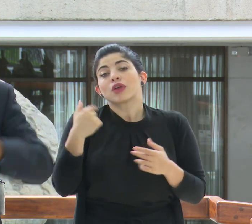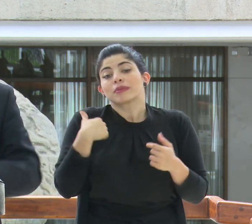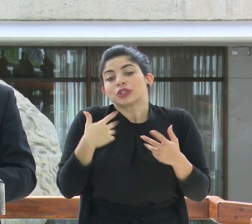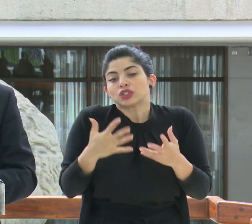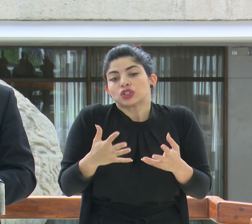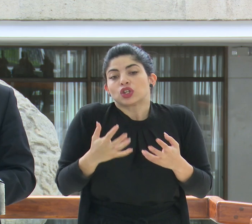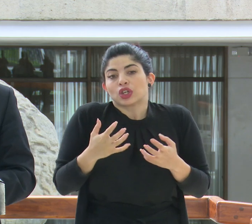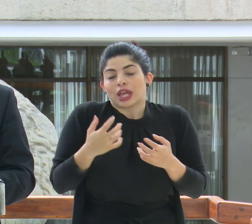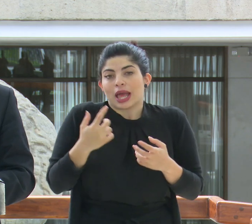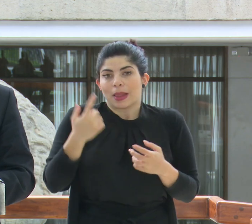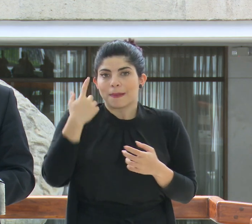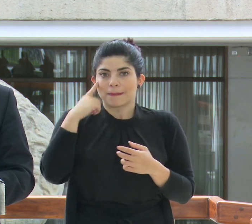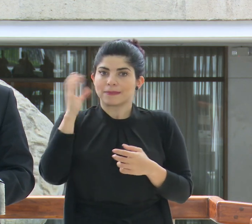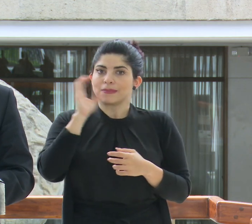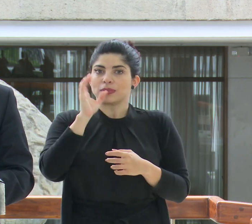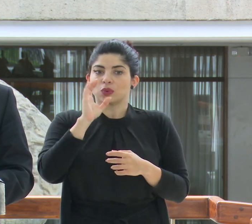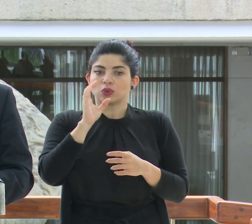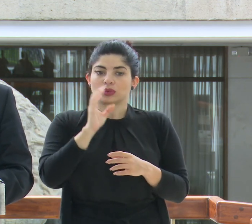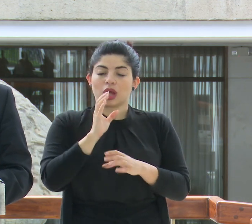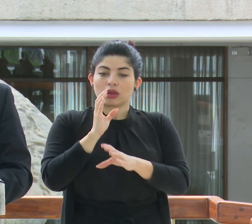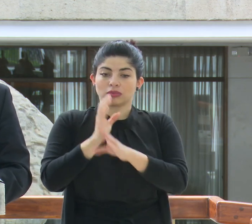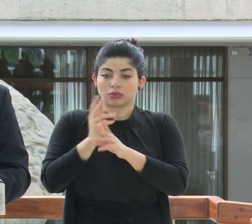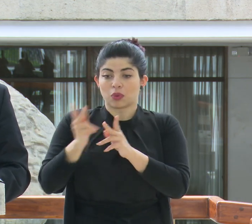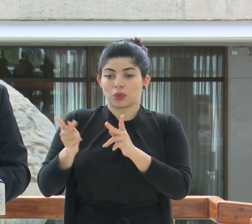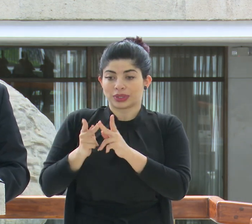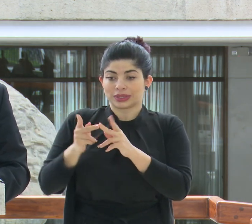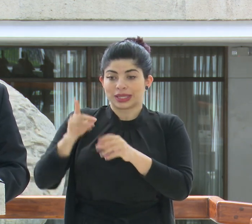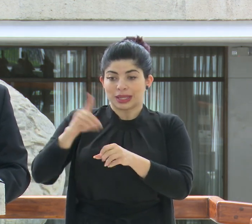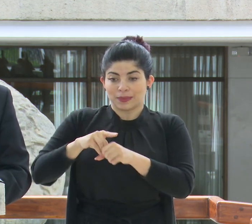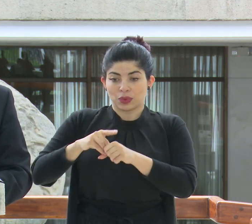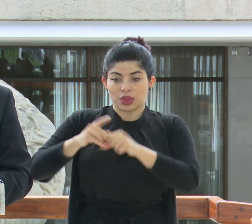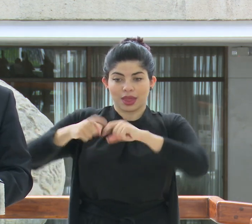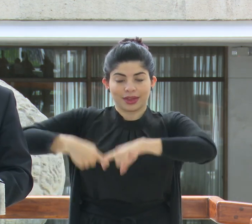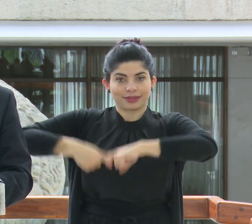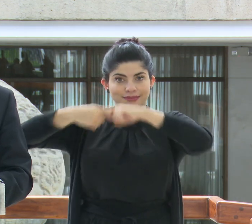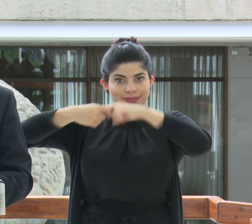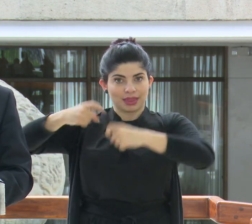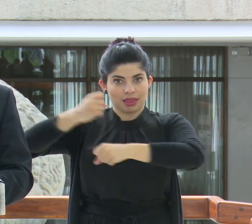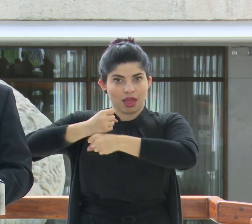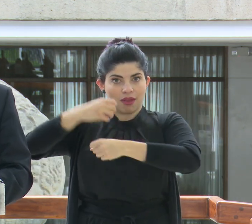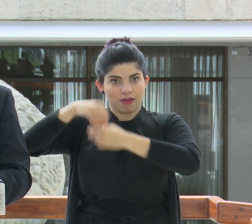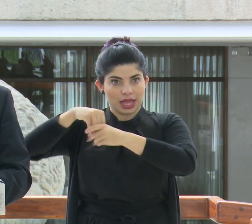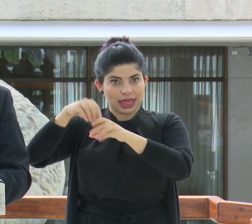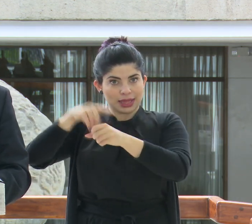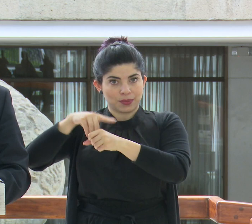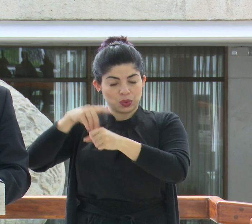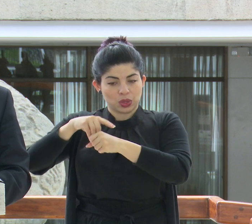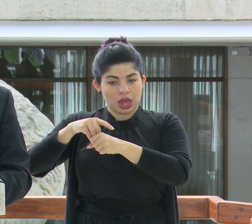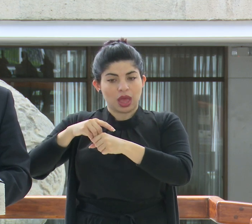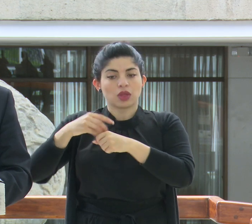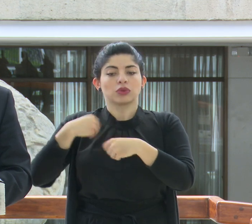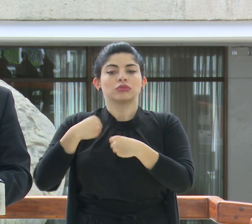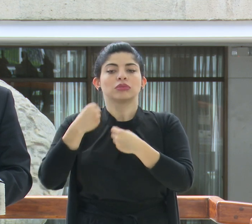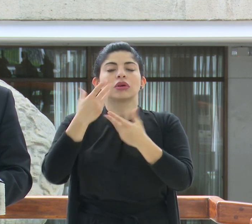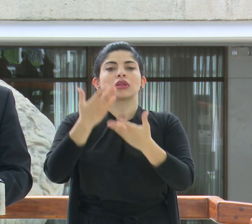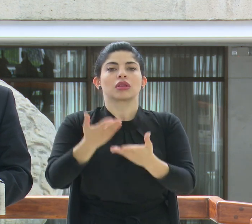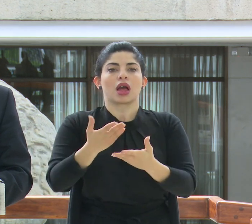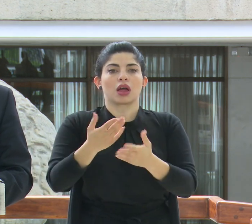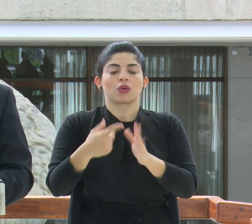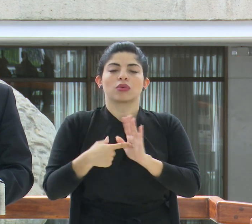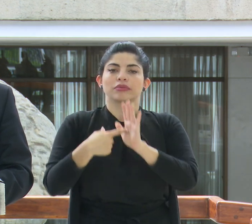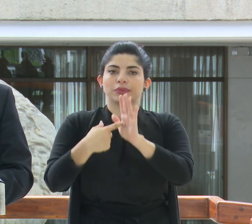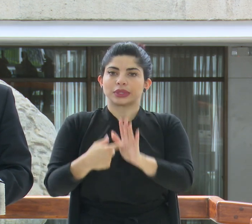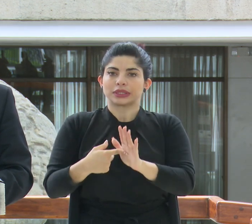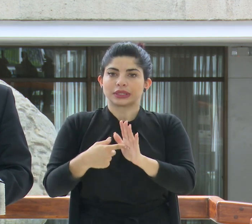con el hecho de conservar el cargo de diputado, suspendiendo el trabajo que hago ya propiamente, es dar una señal en ese